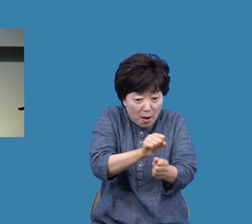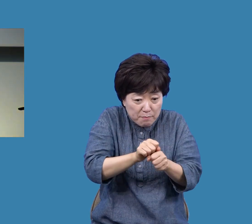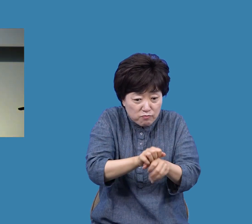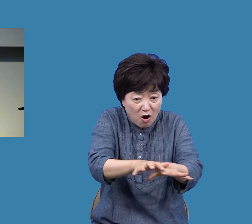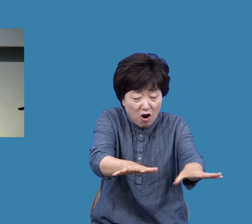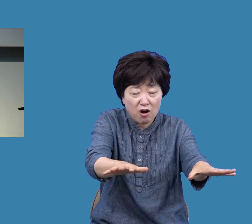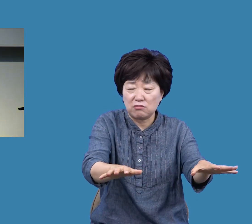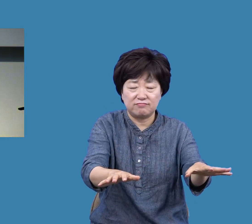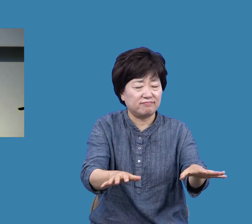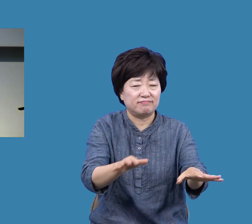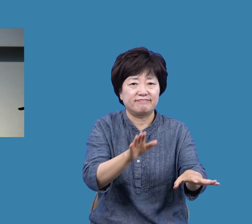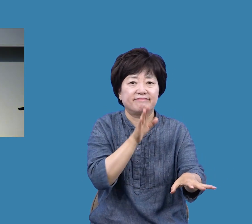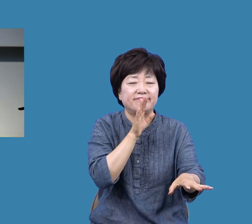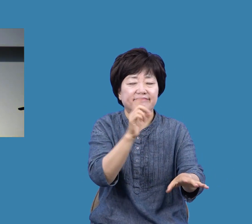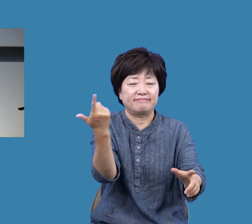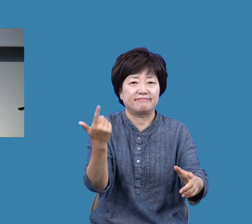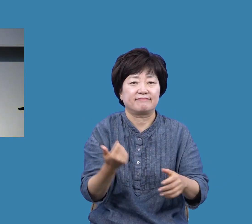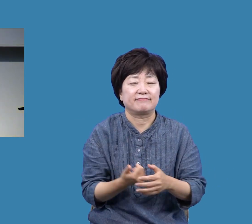자랑했을 것 같으세요?